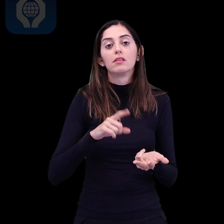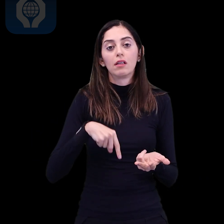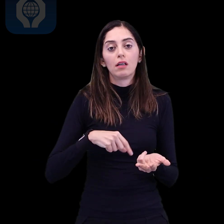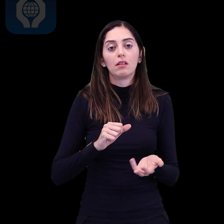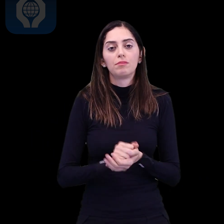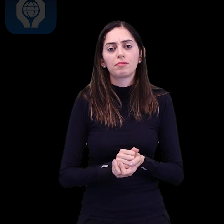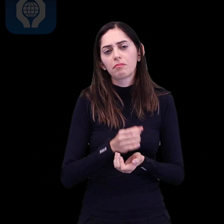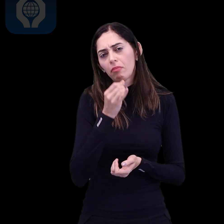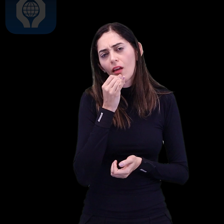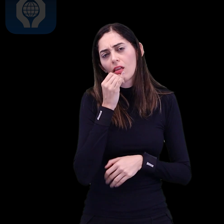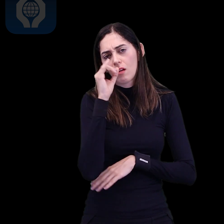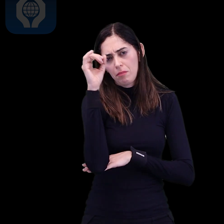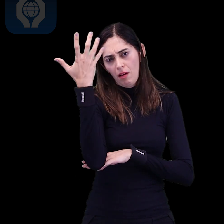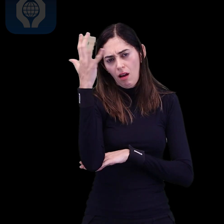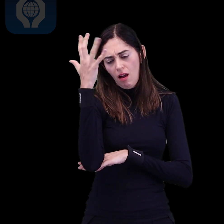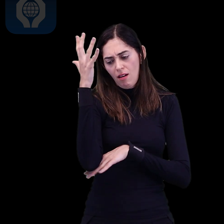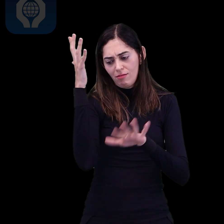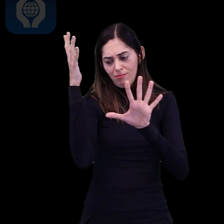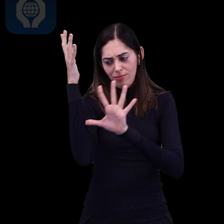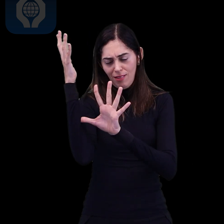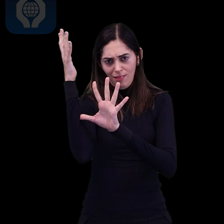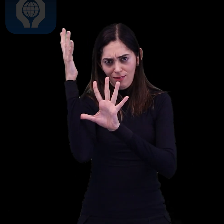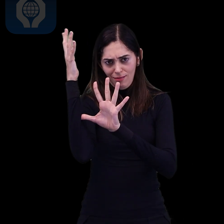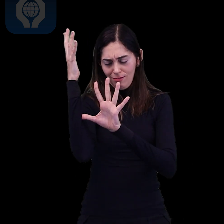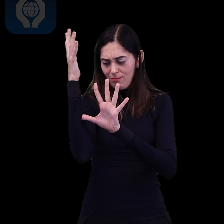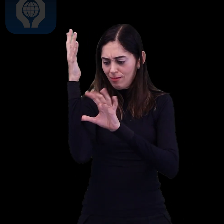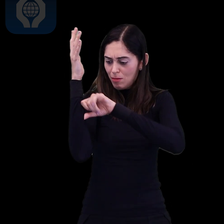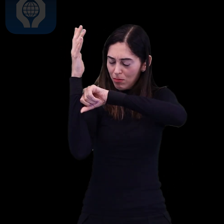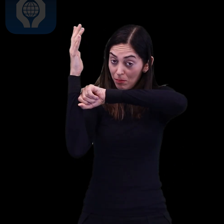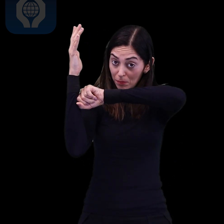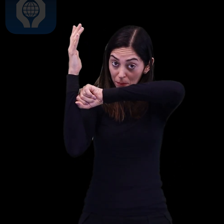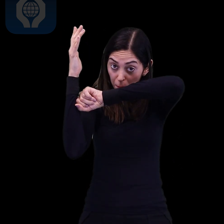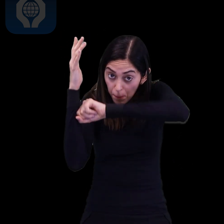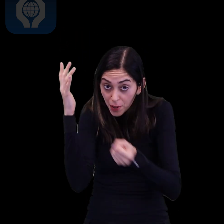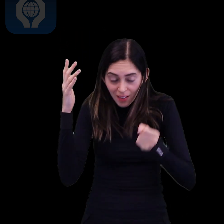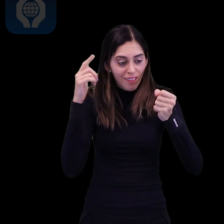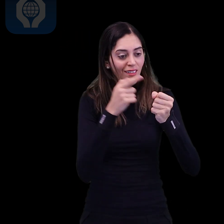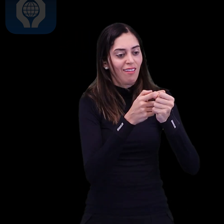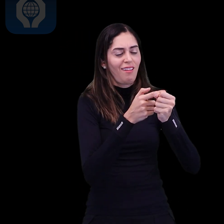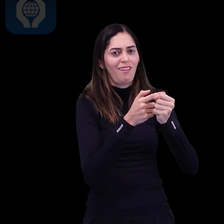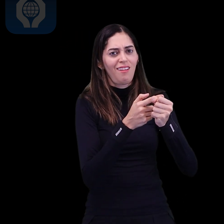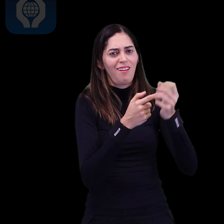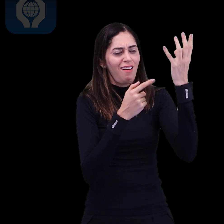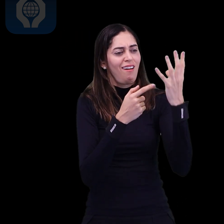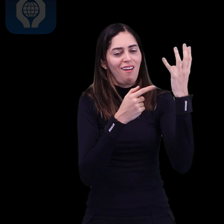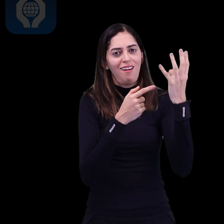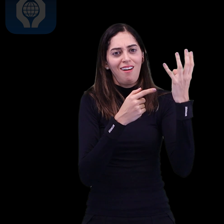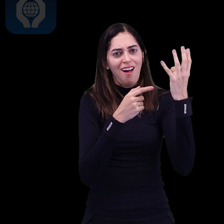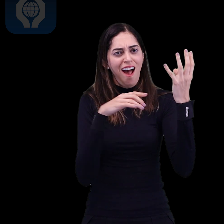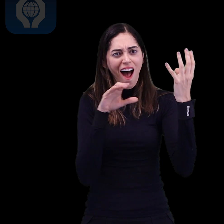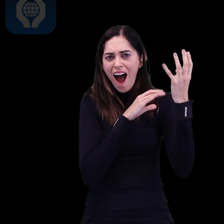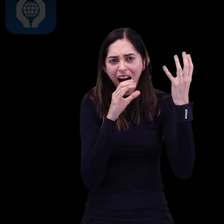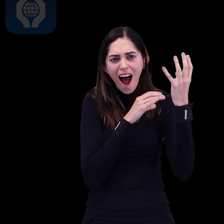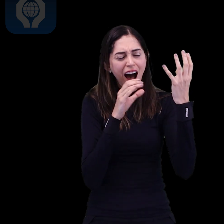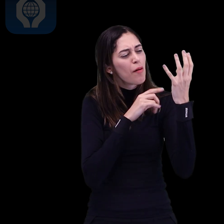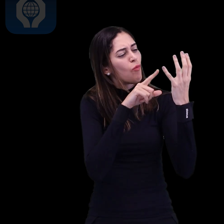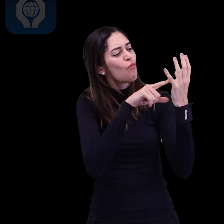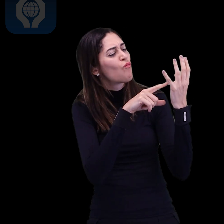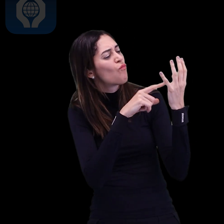que acontece quando um galho é cortado de uma árvore? O galho não morre imediatamente, não é? As folhas ainda